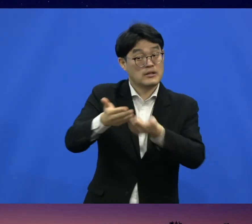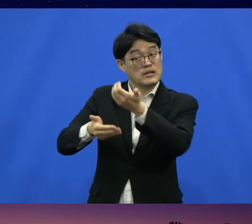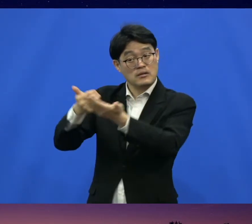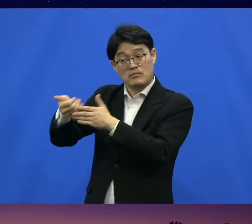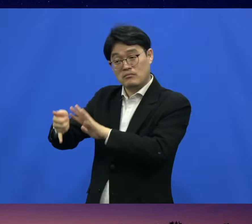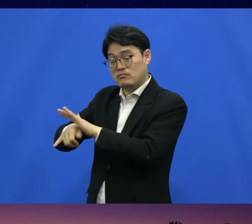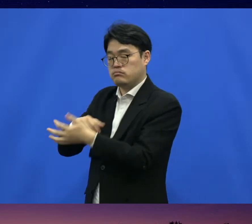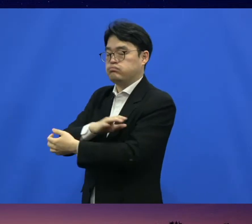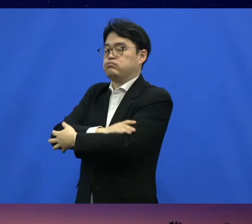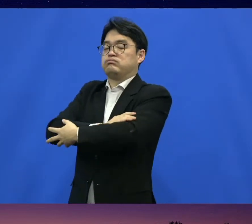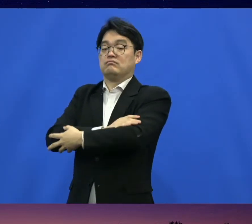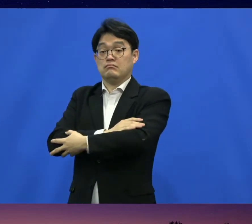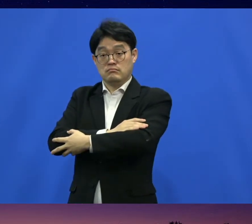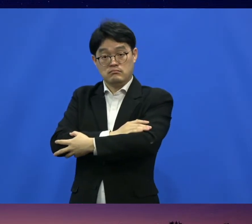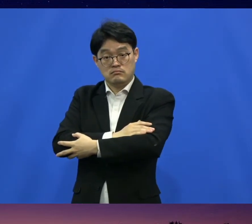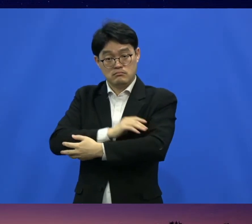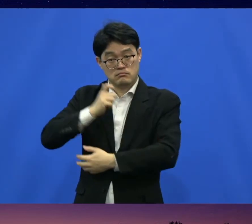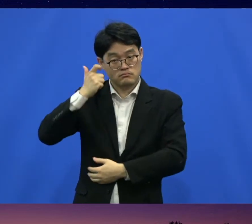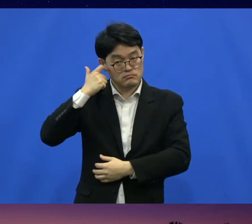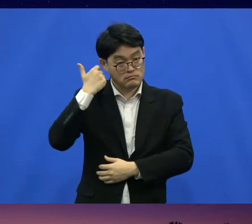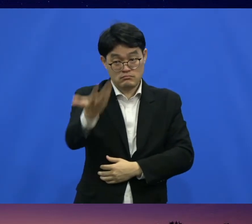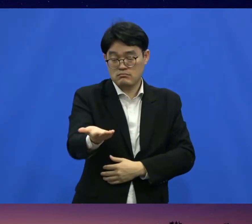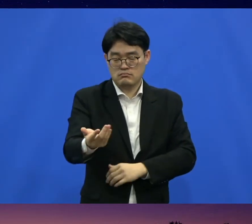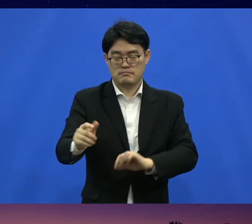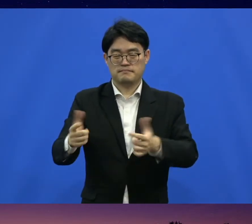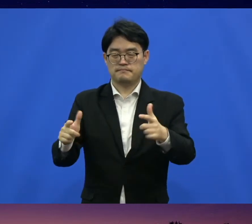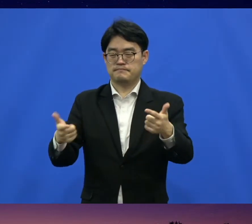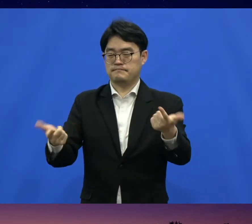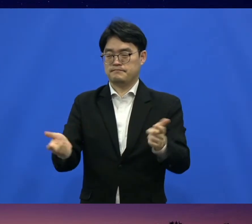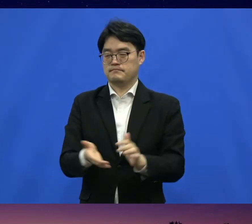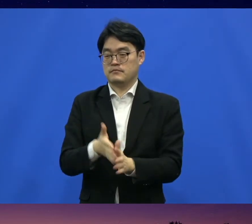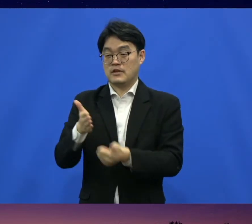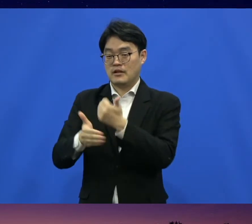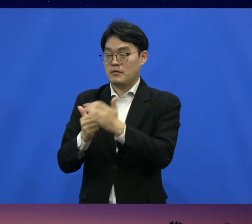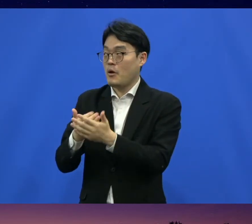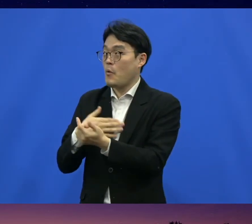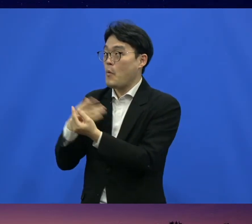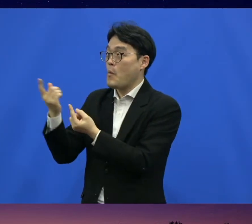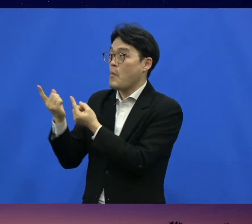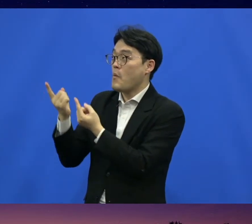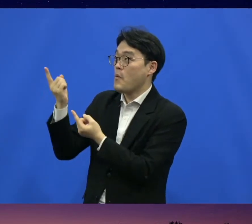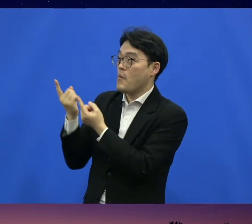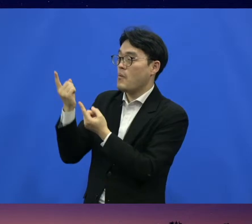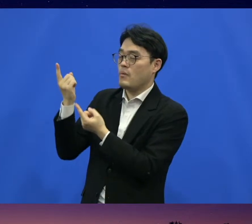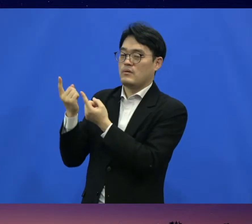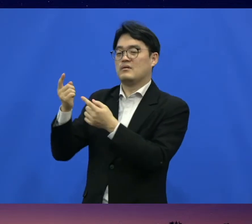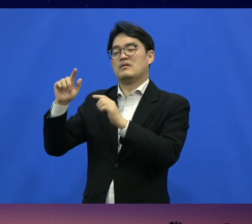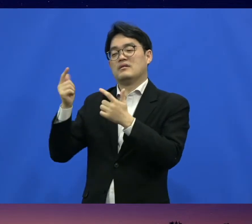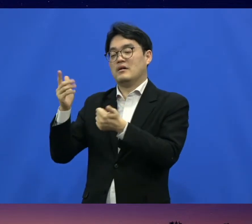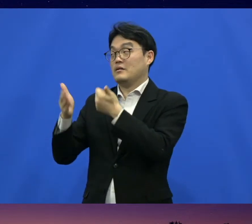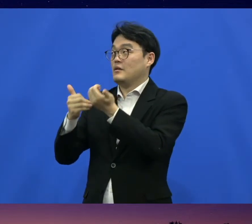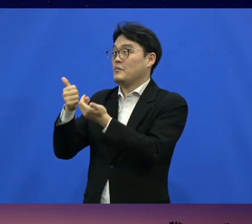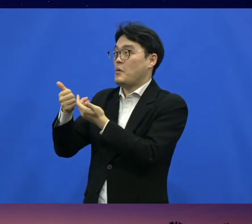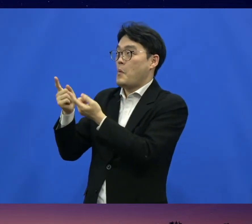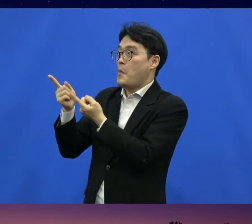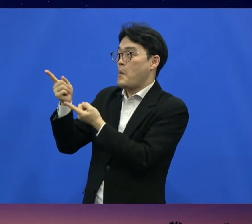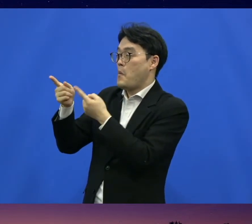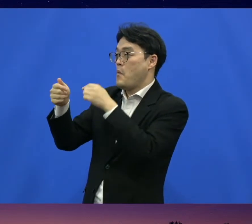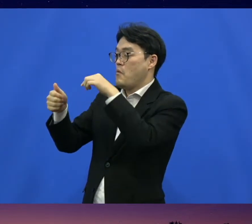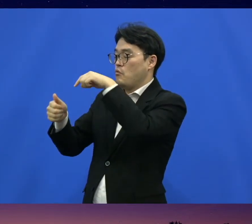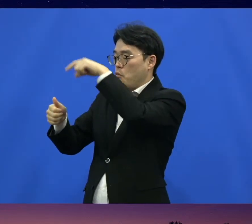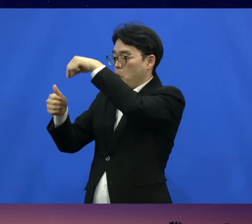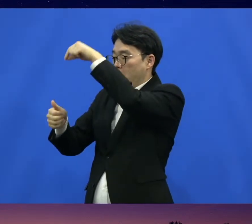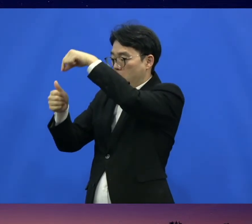분 아니잖아요. 하나님은 우리가 막 조절할 수 있는 분이 아니에요. 하나님은 우리의 기도를 통해서 하나님이